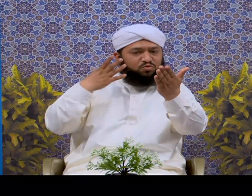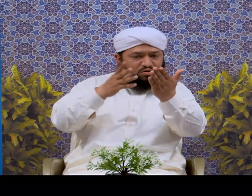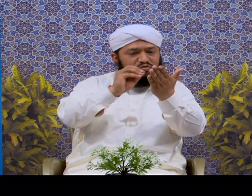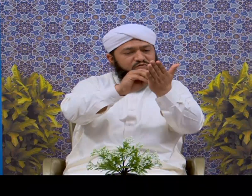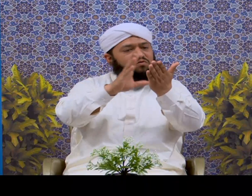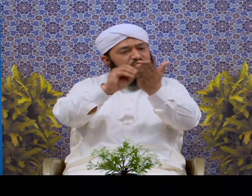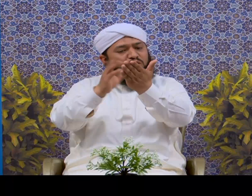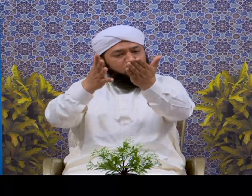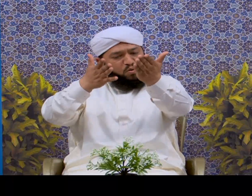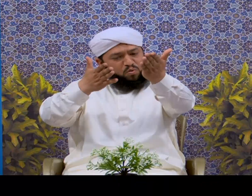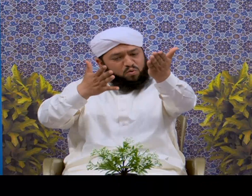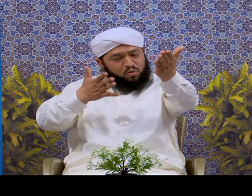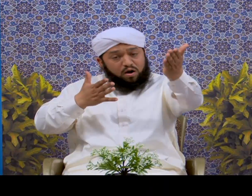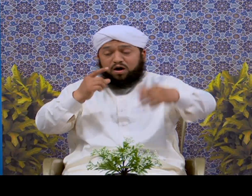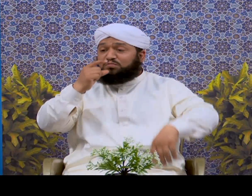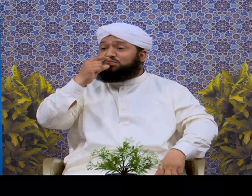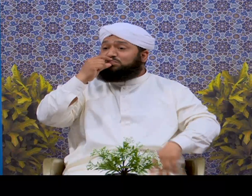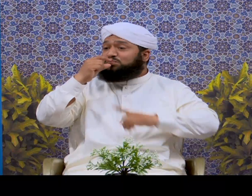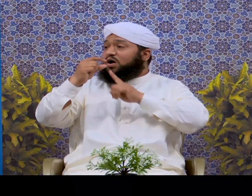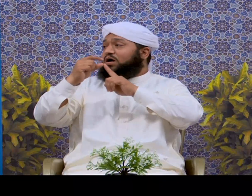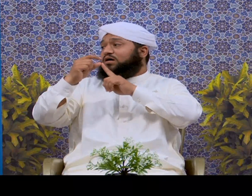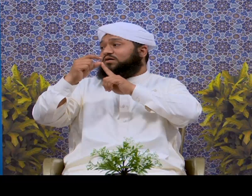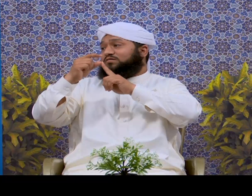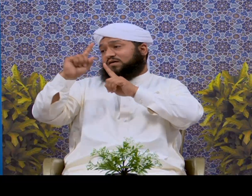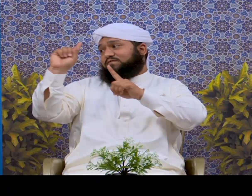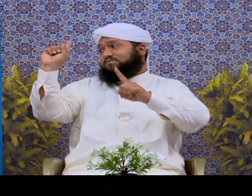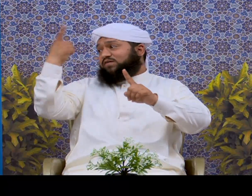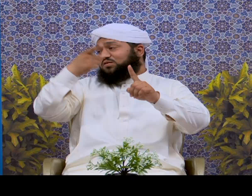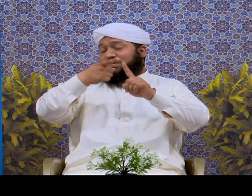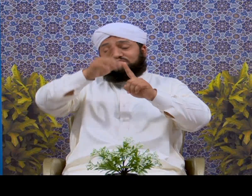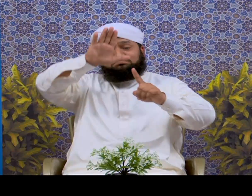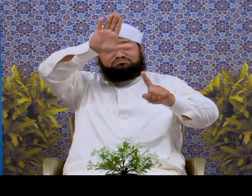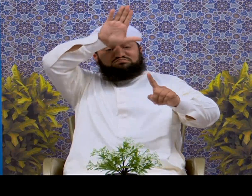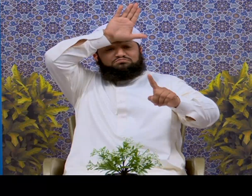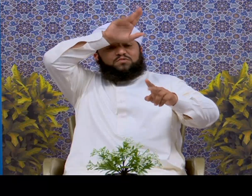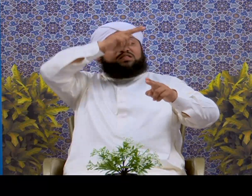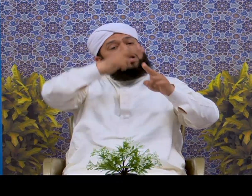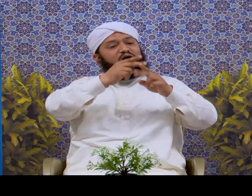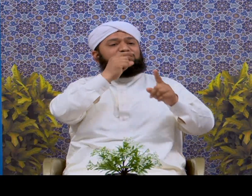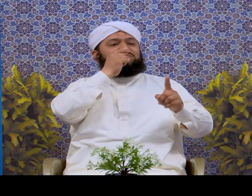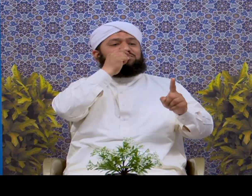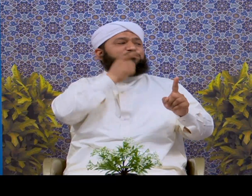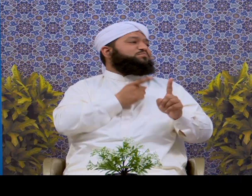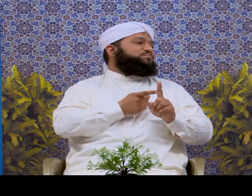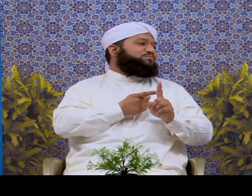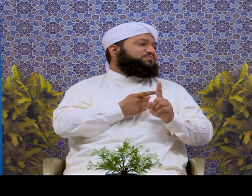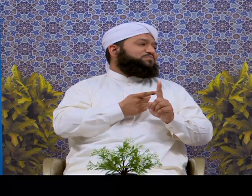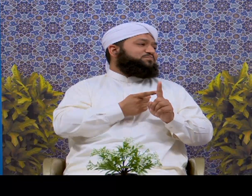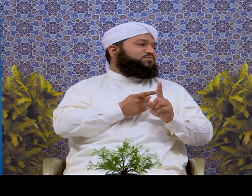ہیں، مگر یہ خاصیت صرف روزے کو عطا ہوئی کہ اسے عبادت کا دروازہ قرار دیا گیا۔ روزے کو عبادت کا دروازہ کیوں